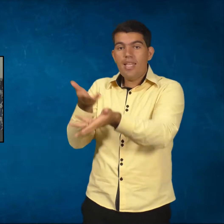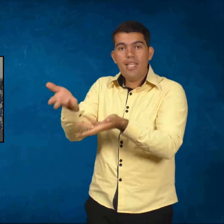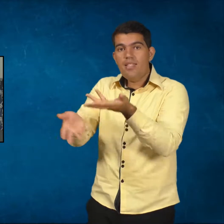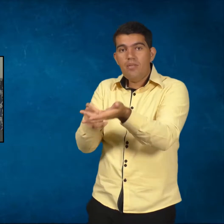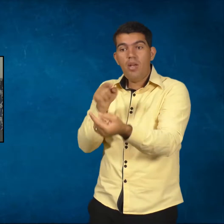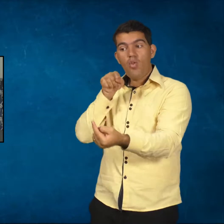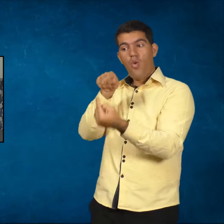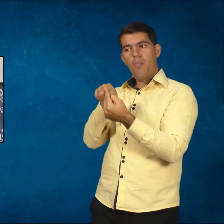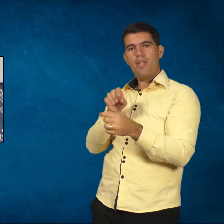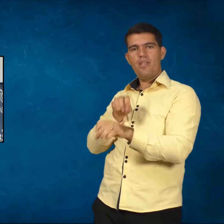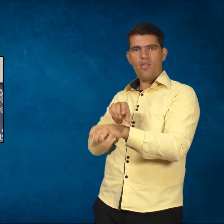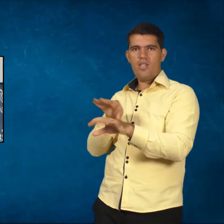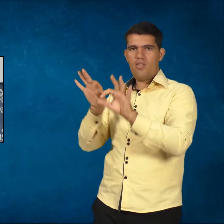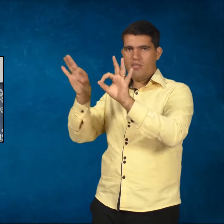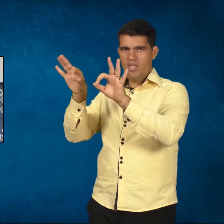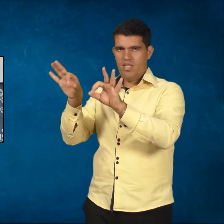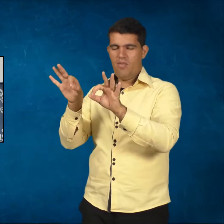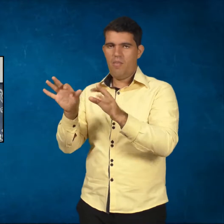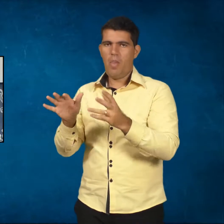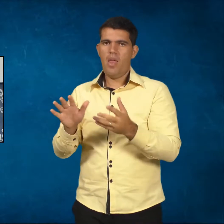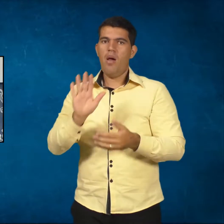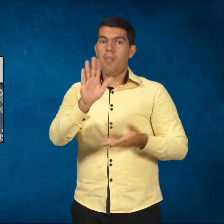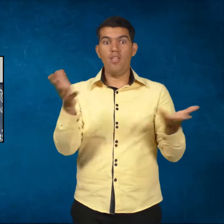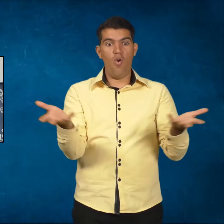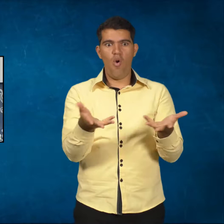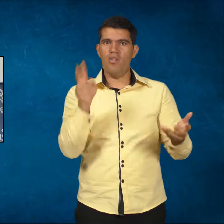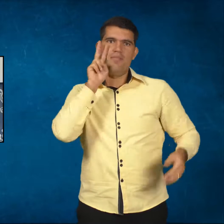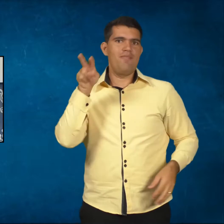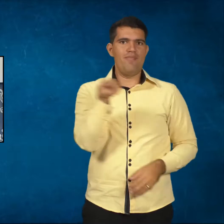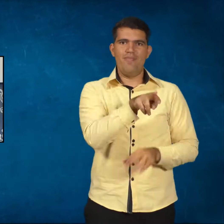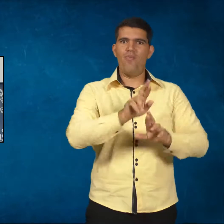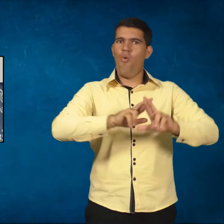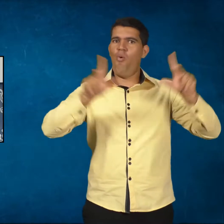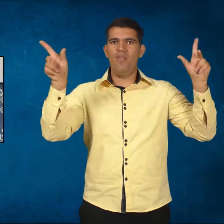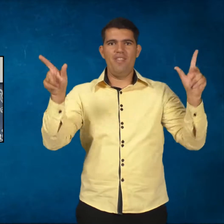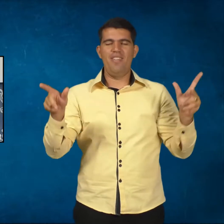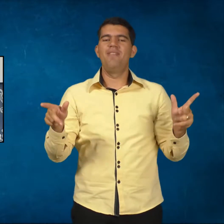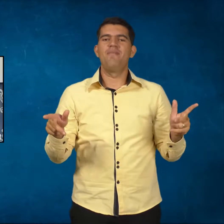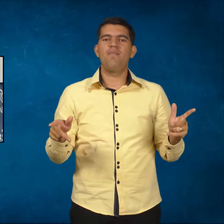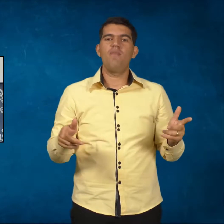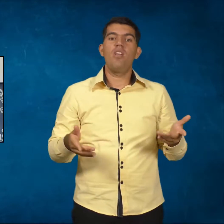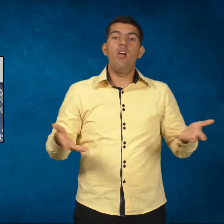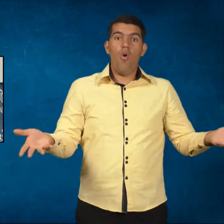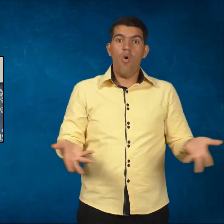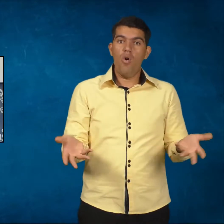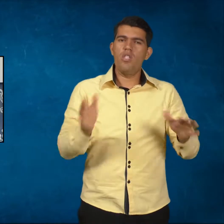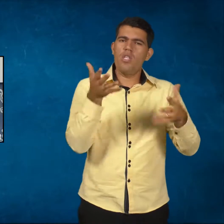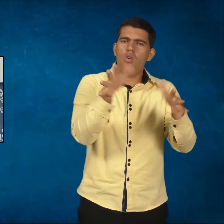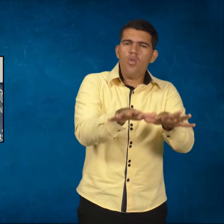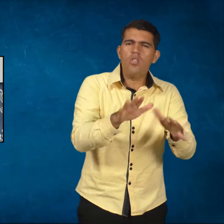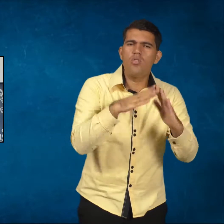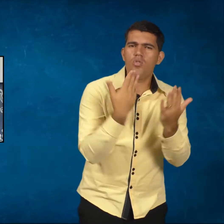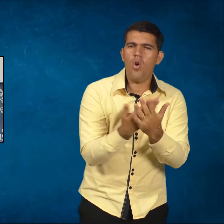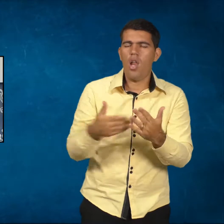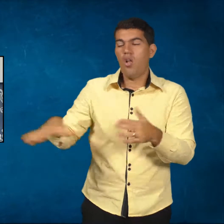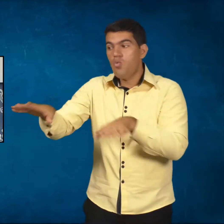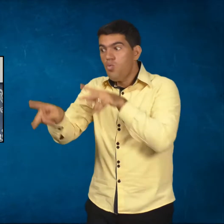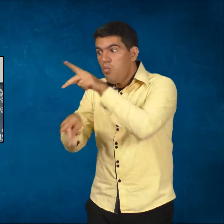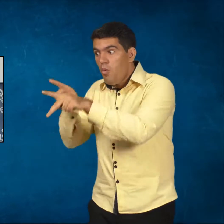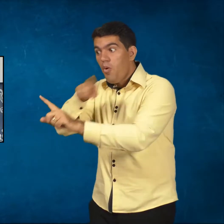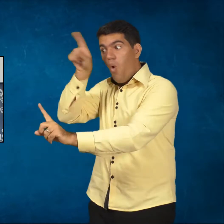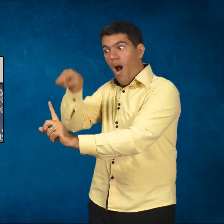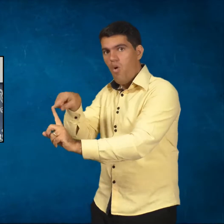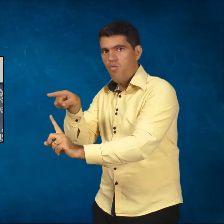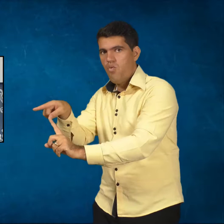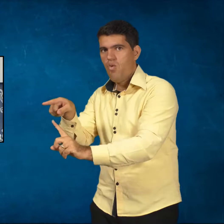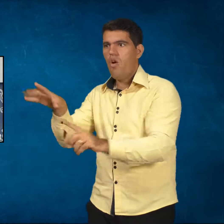da educação especial. Hoje a perspectiva é outra. Como a gente fala de inclusão escolar desse público-alvo, a meta é que